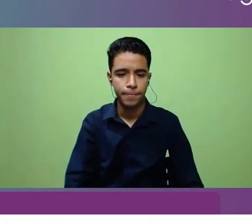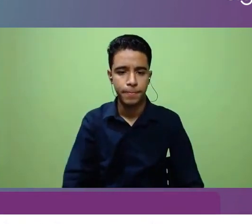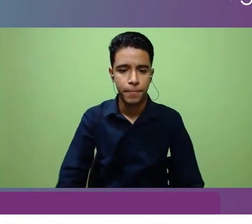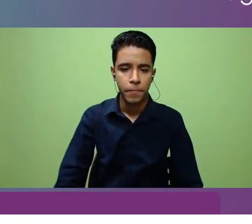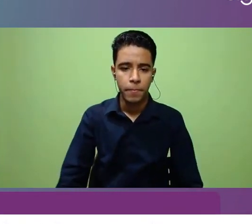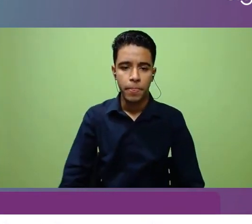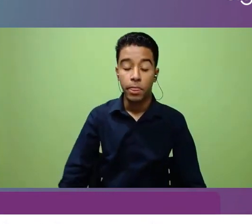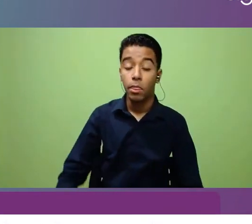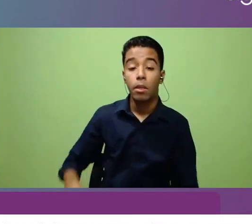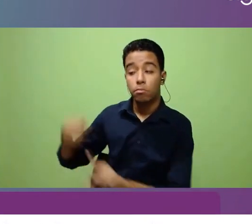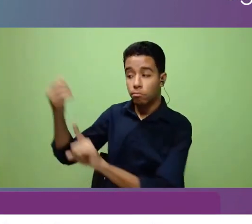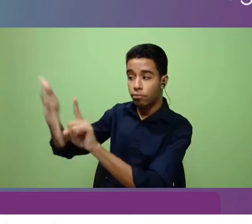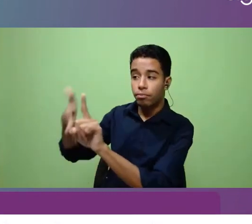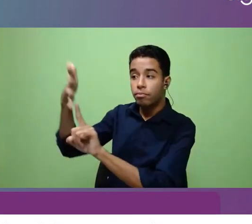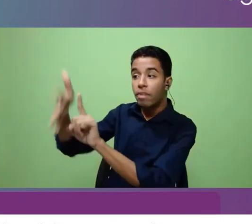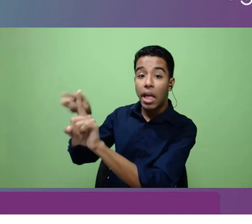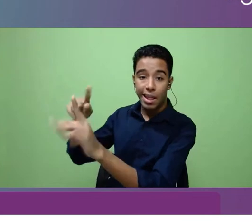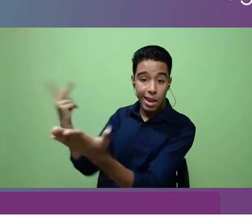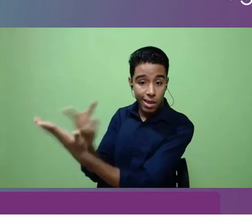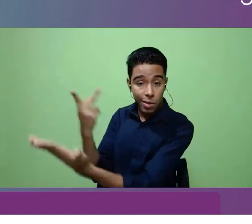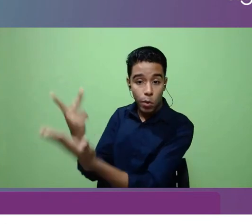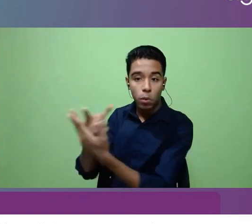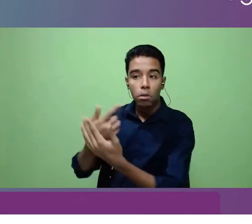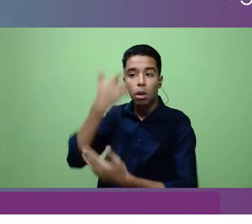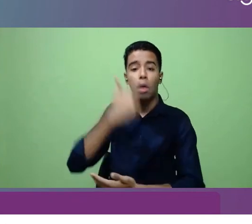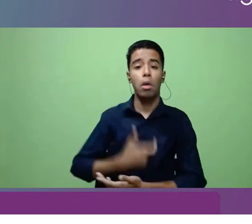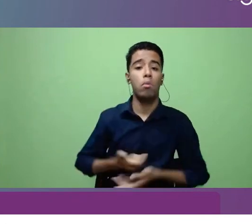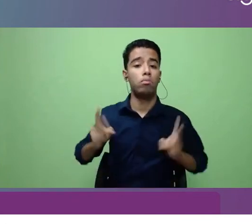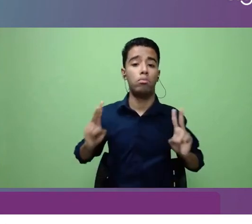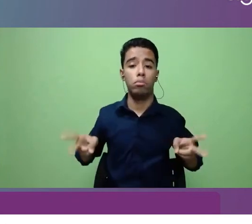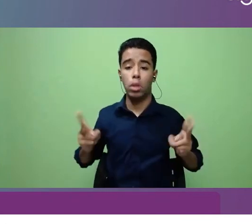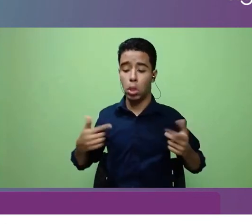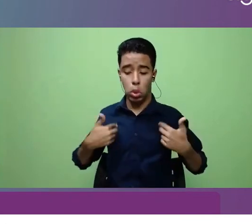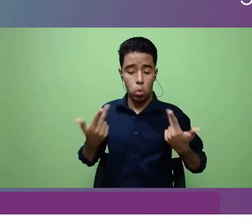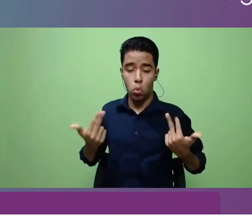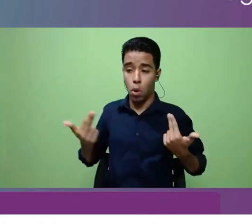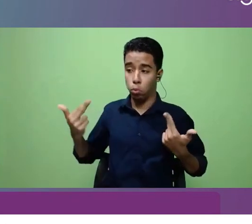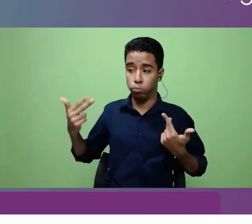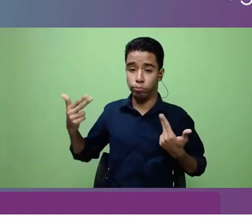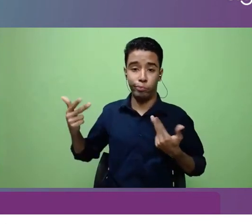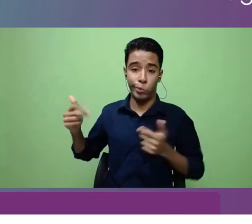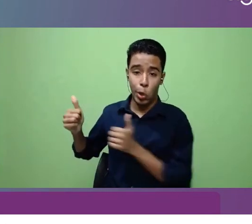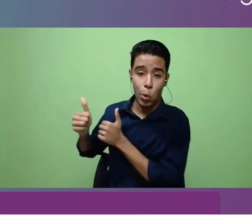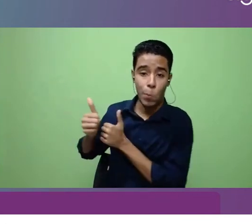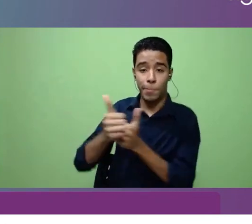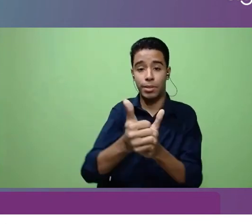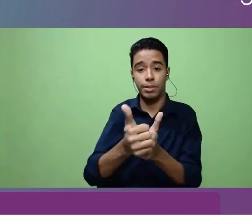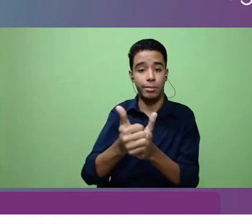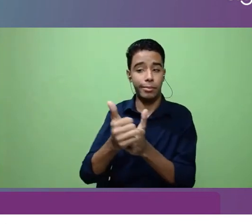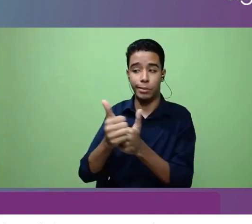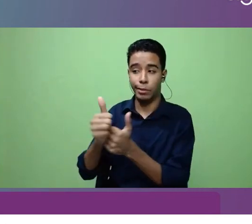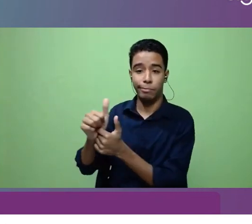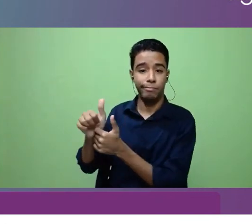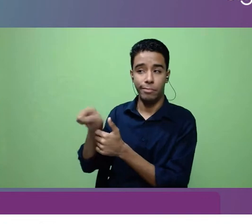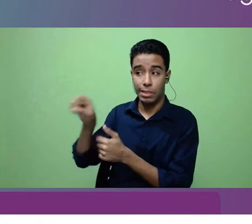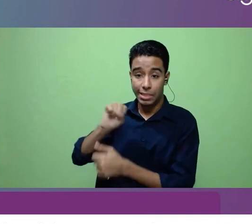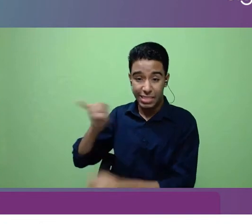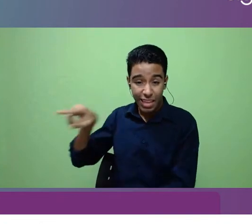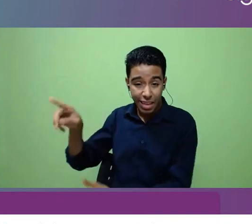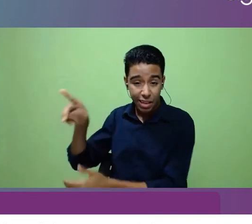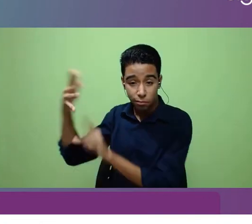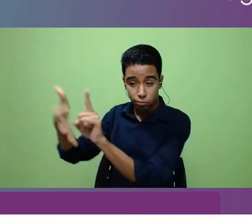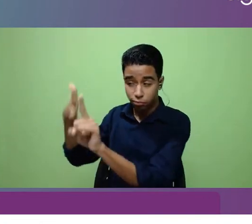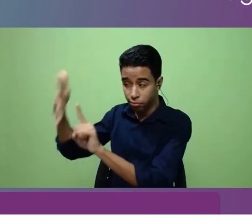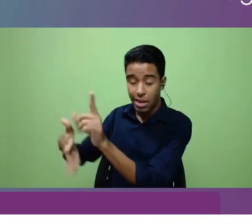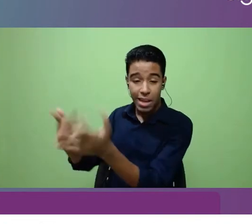palestrante errou e eu errei também sem perceber, mas no mesmo momento ele corrigiu. Eu simplesmente acompanhei. Exatamente. Se o palestrante errou, ele errou. Tu